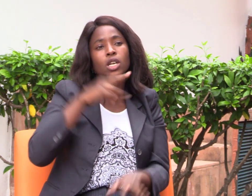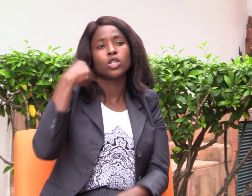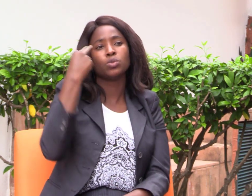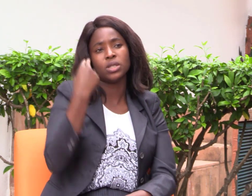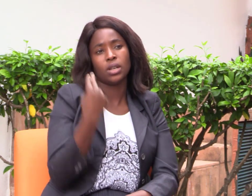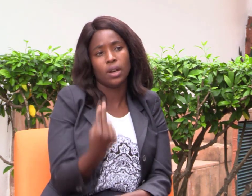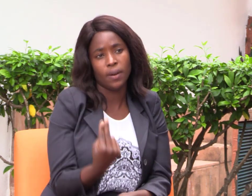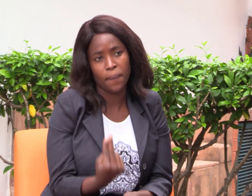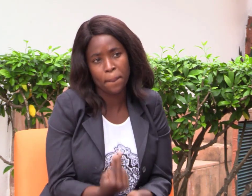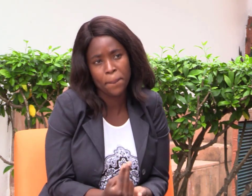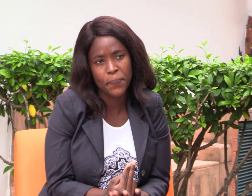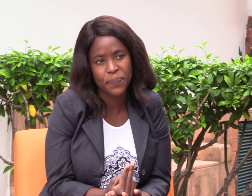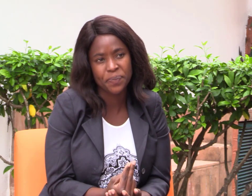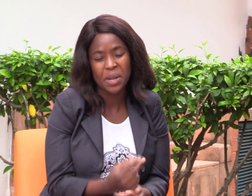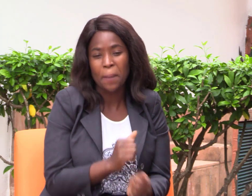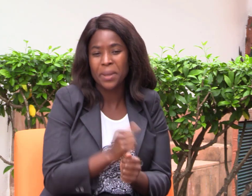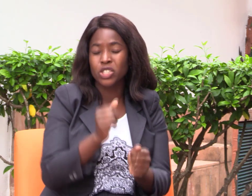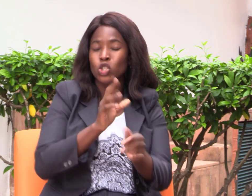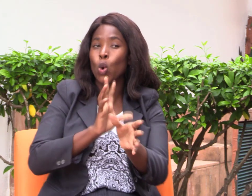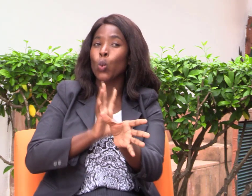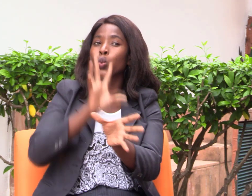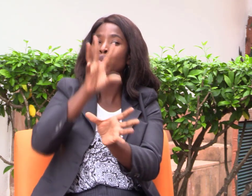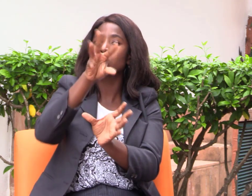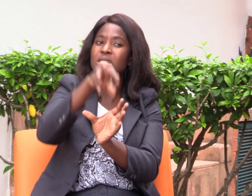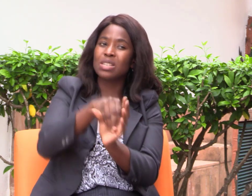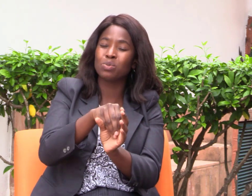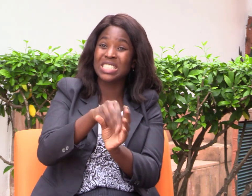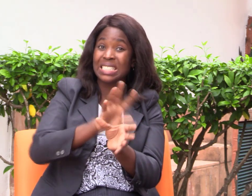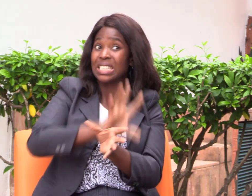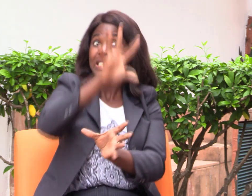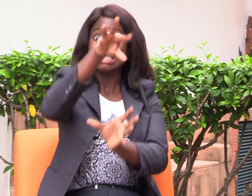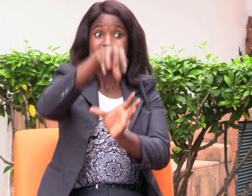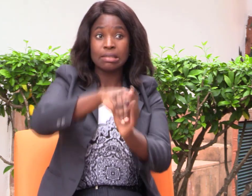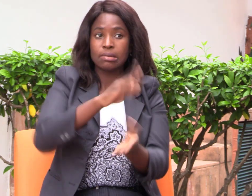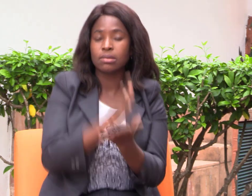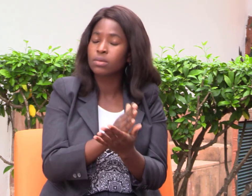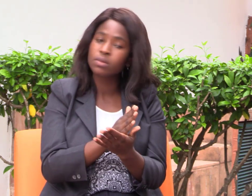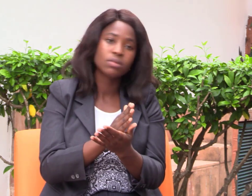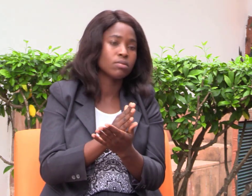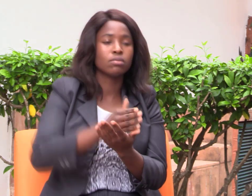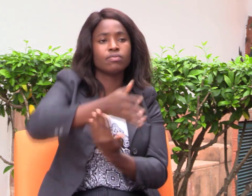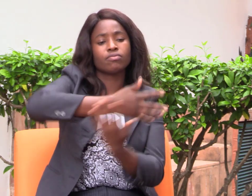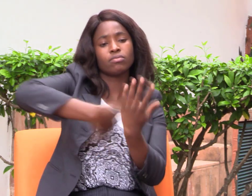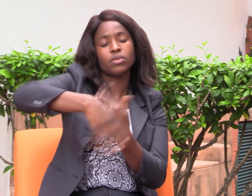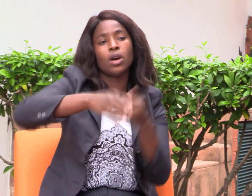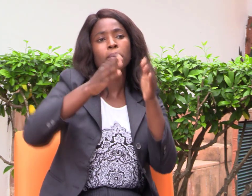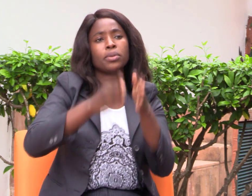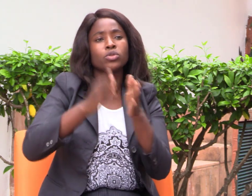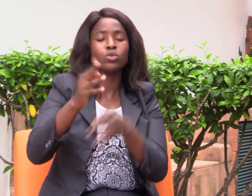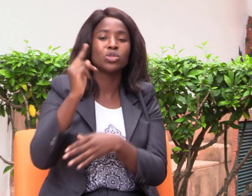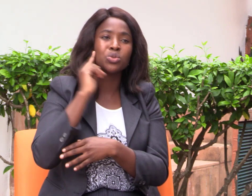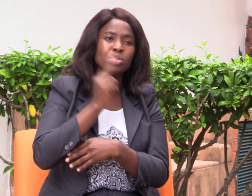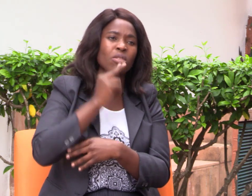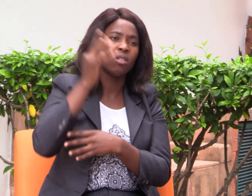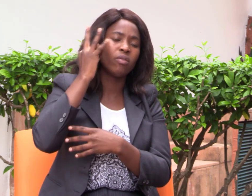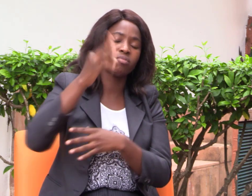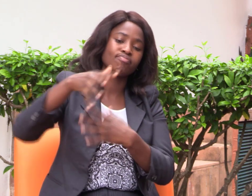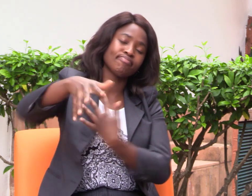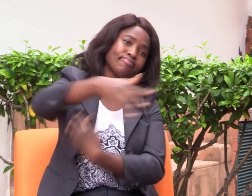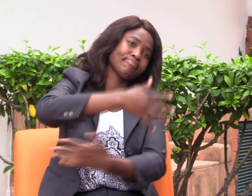depois dessa escola especial aqui em Maputo, terminou o ensino na escola especial e muitos